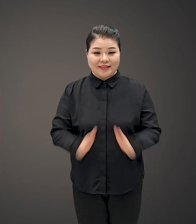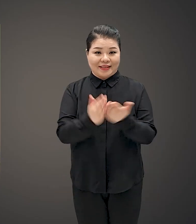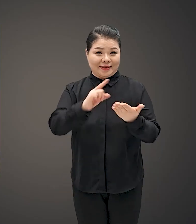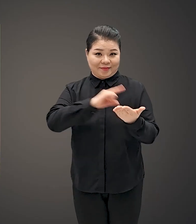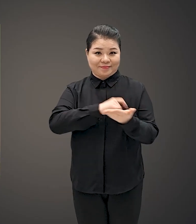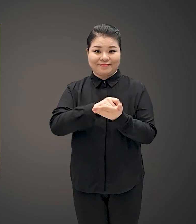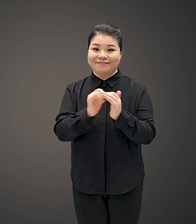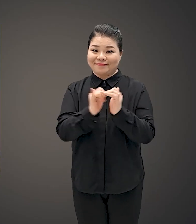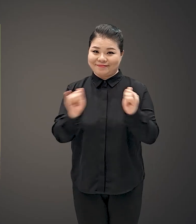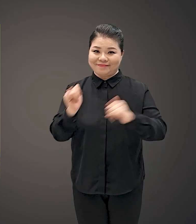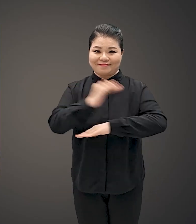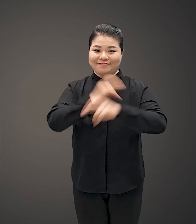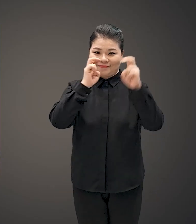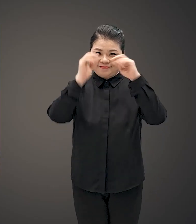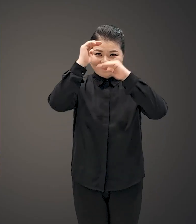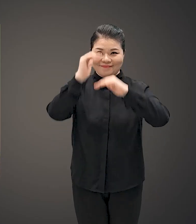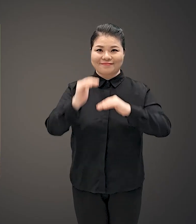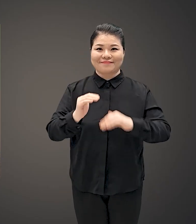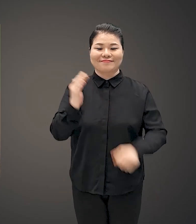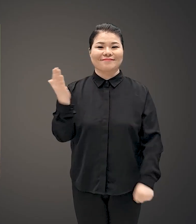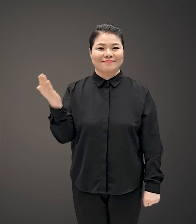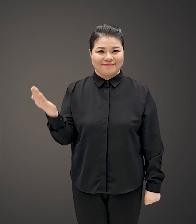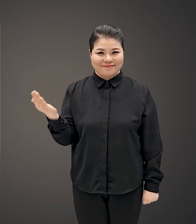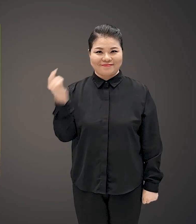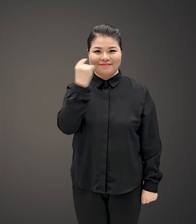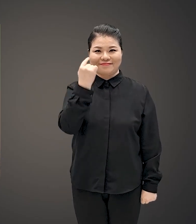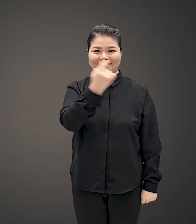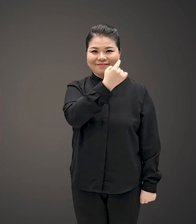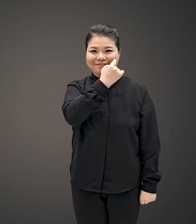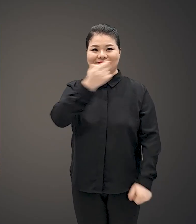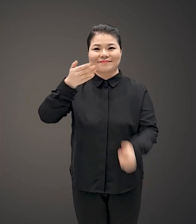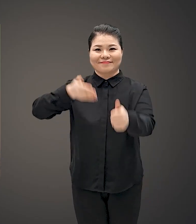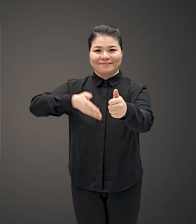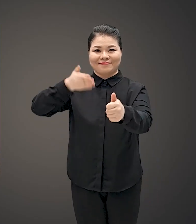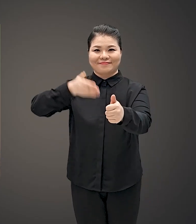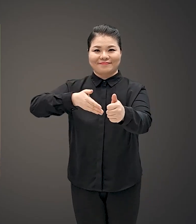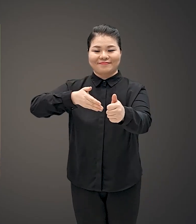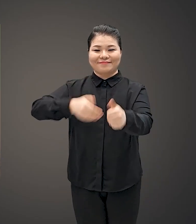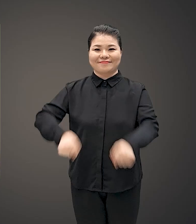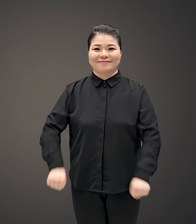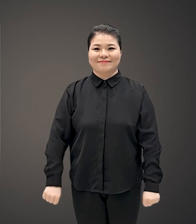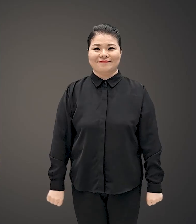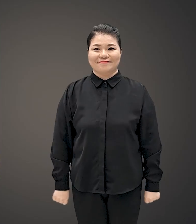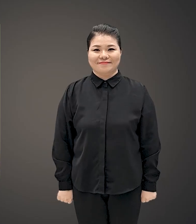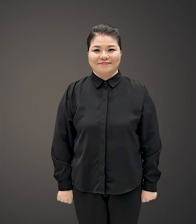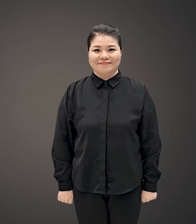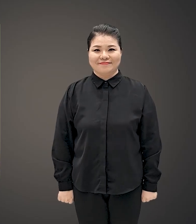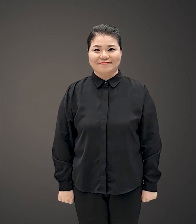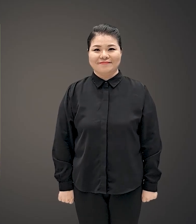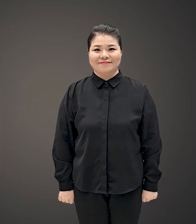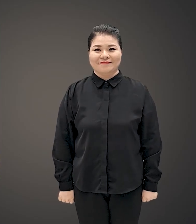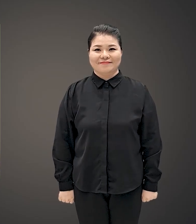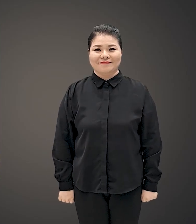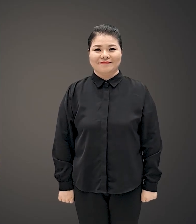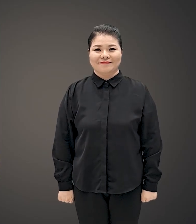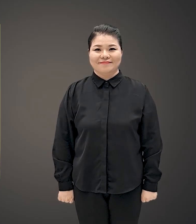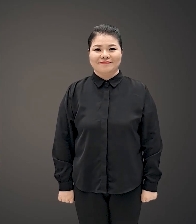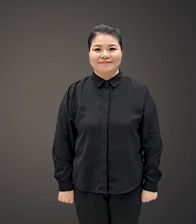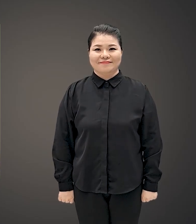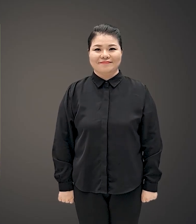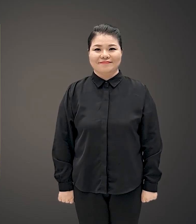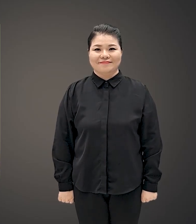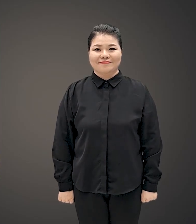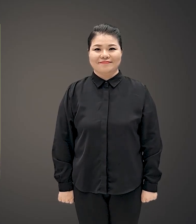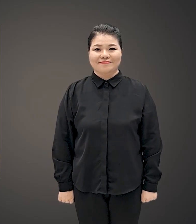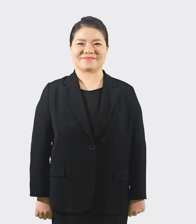도서명 시와호의 기적. 저자 김정희. 그림 윤정미.